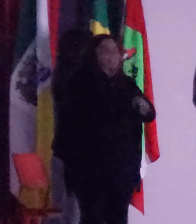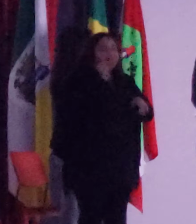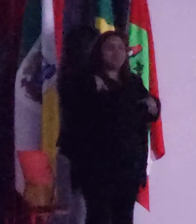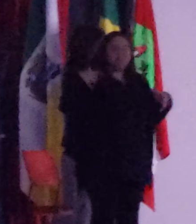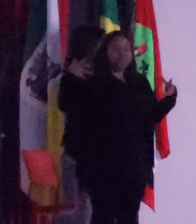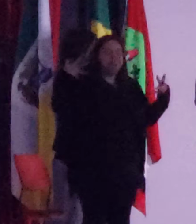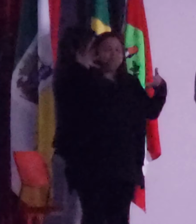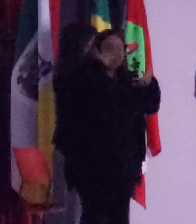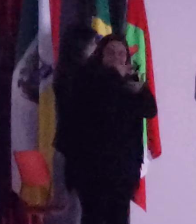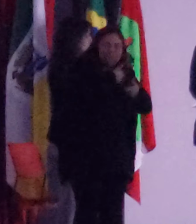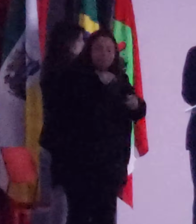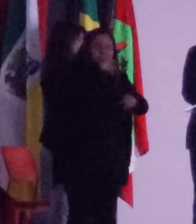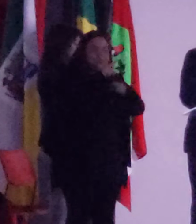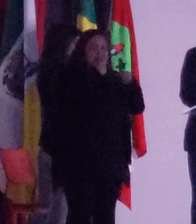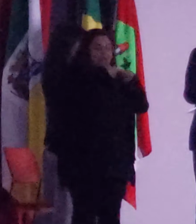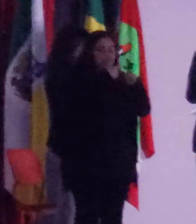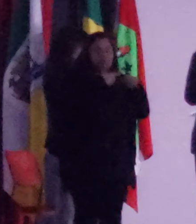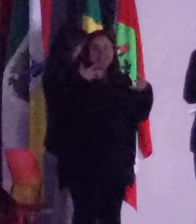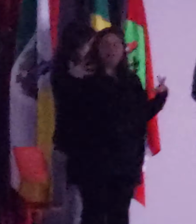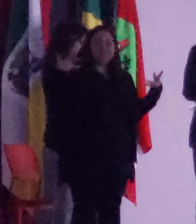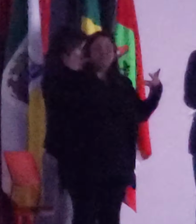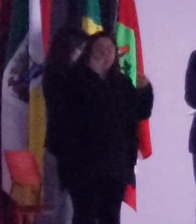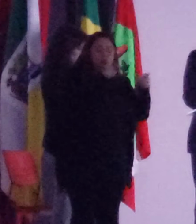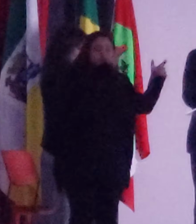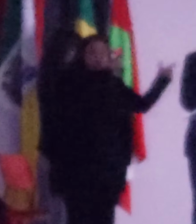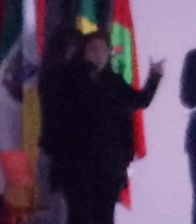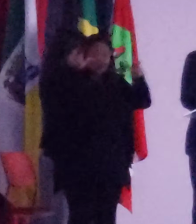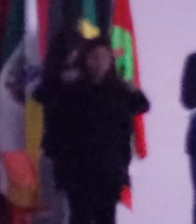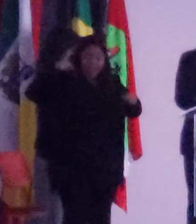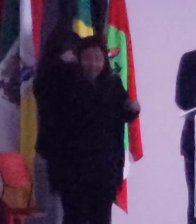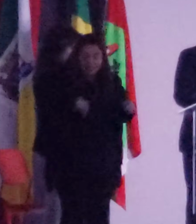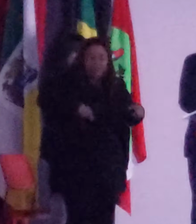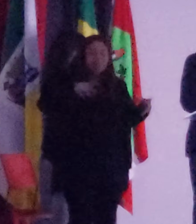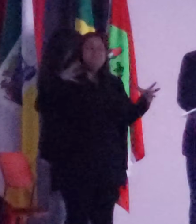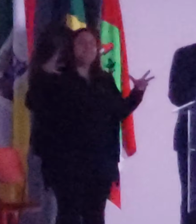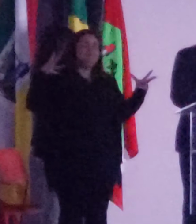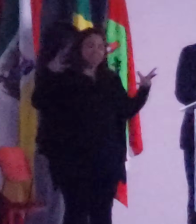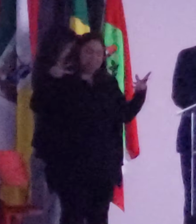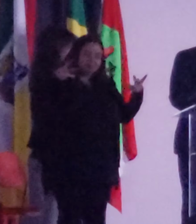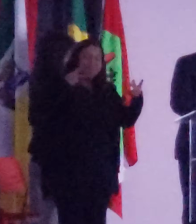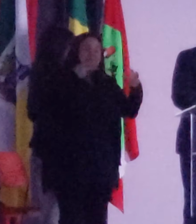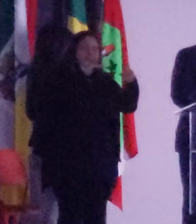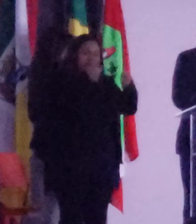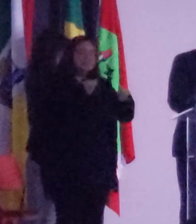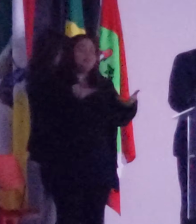cidade que nos acolhe, nesse lindo local que foi recentemente